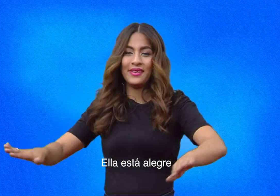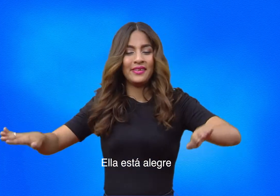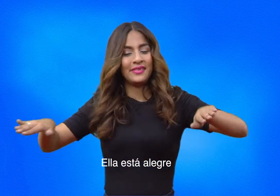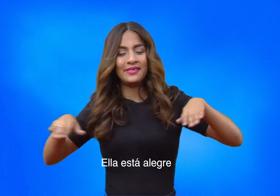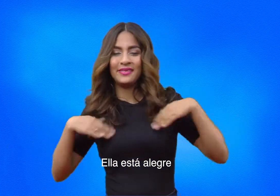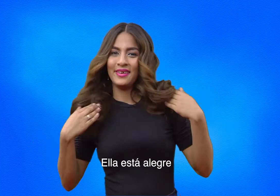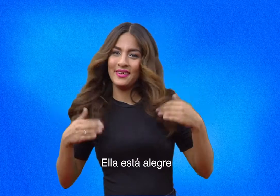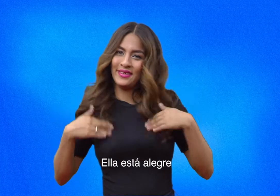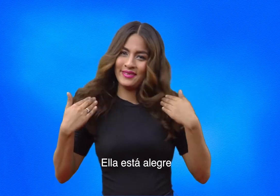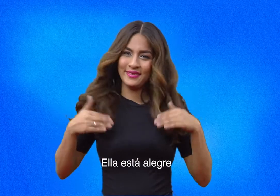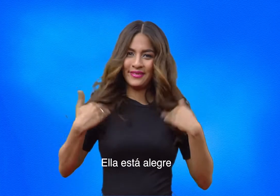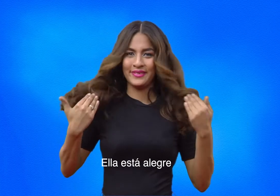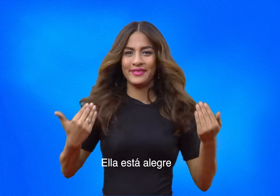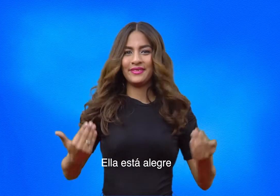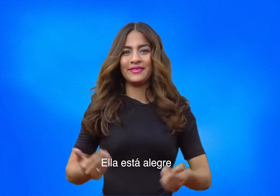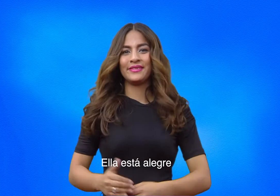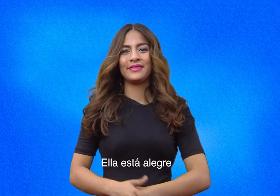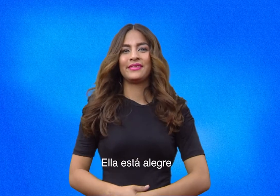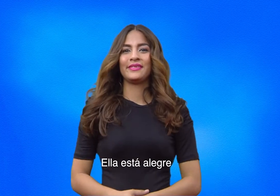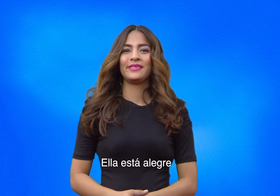Ella está alegre.